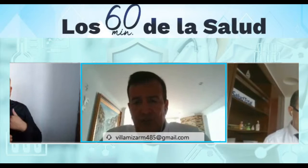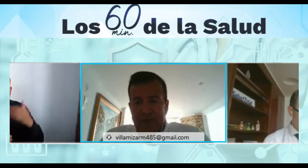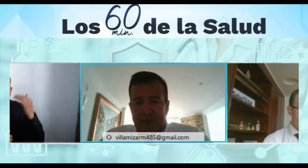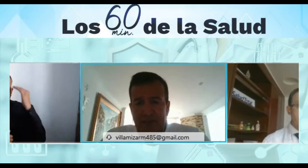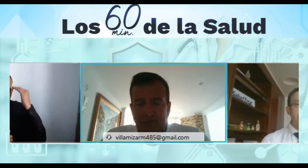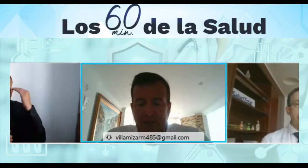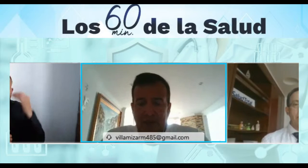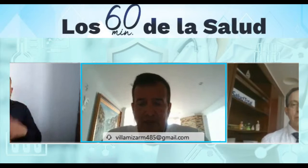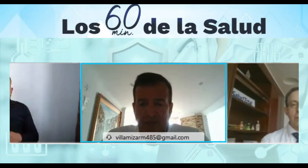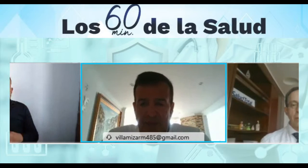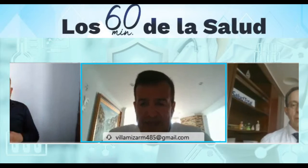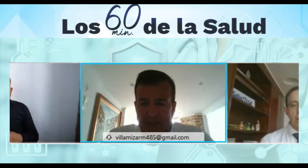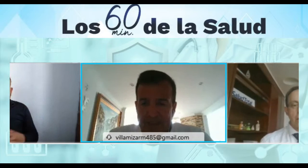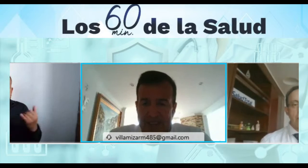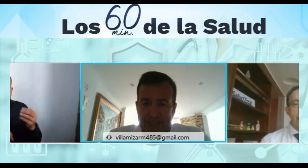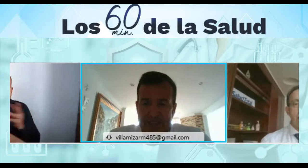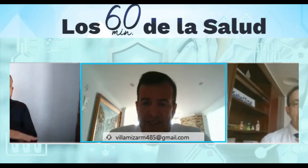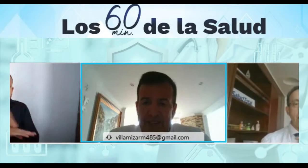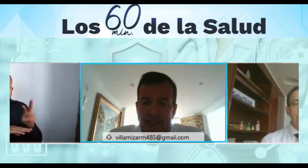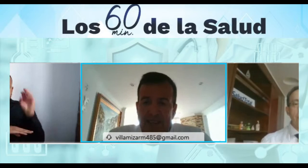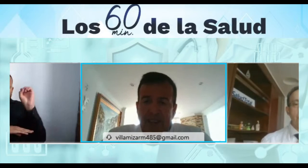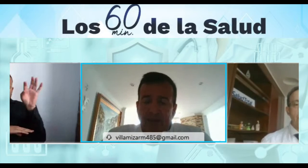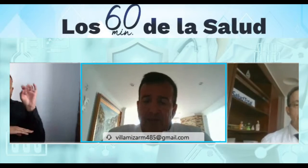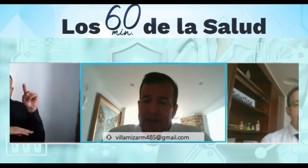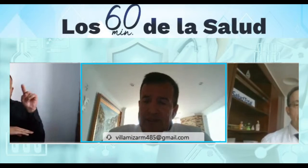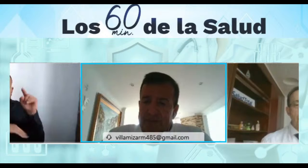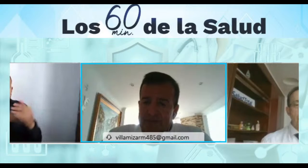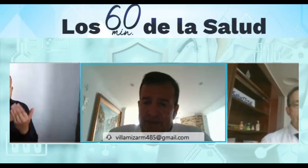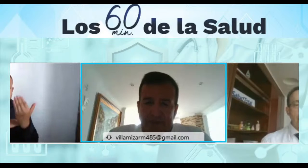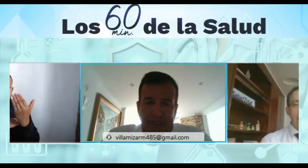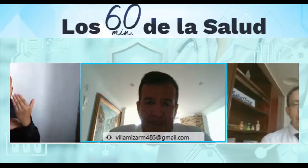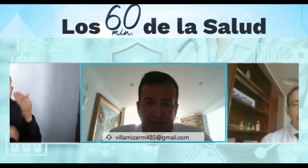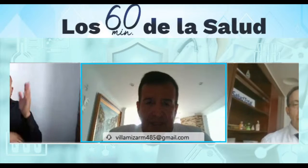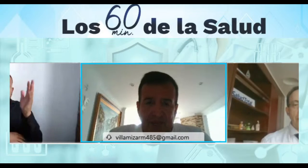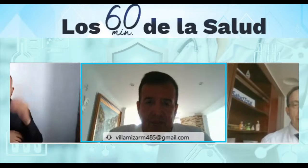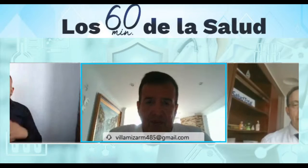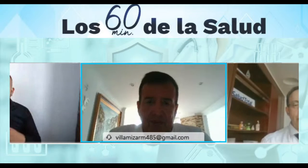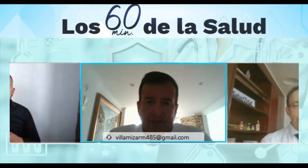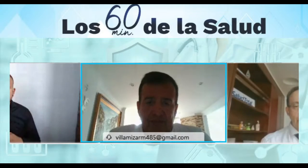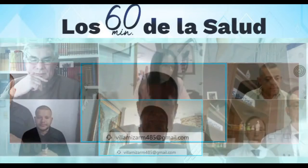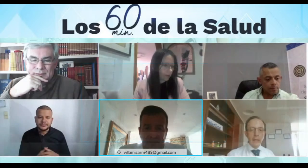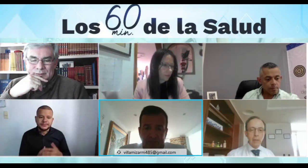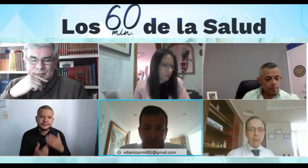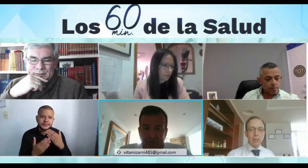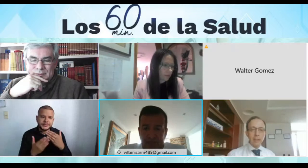el transcurso de este webinar él va a hacer presencia. Pues,